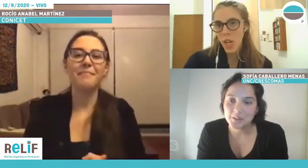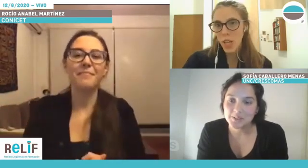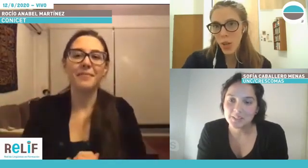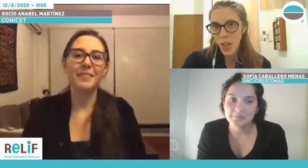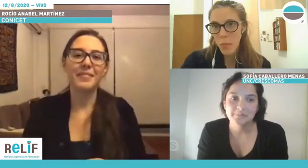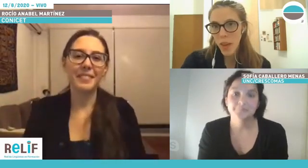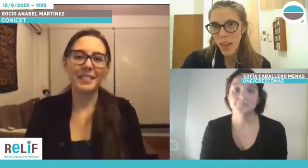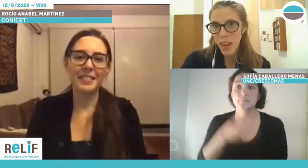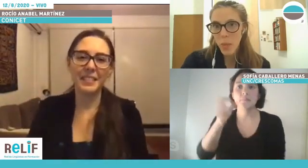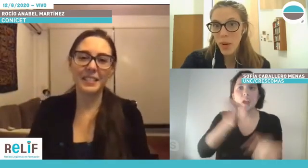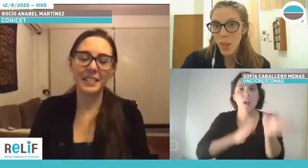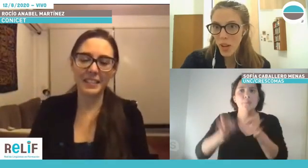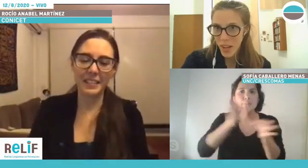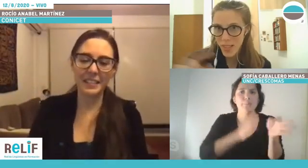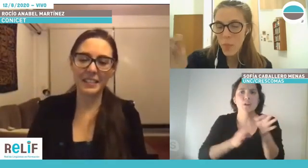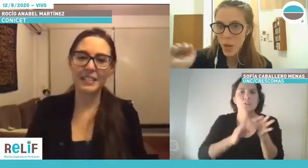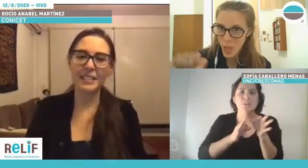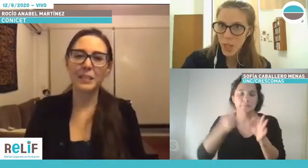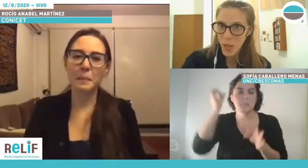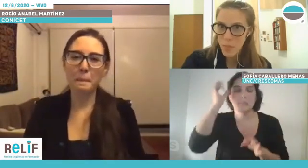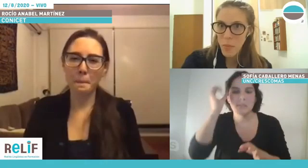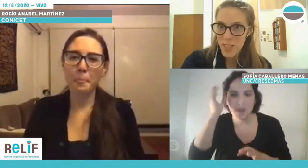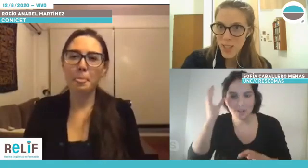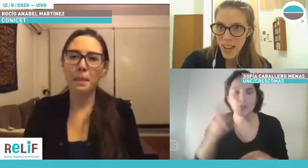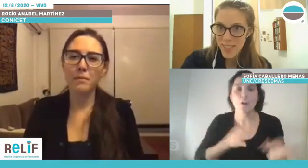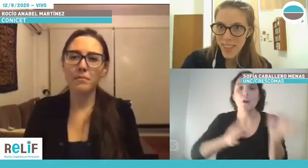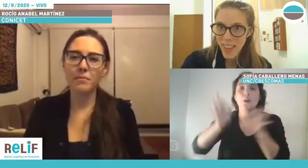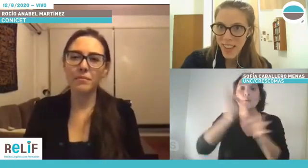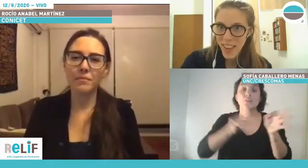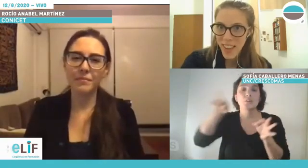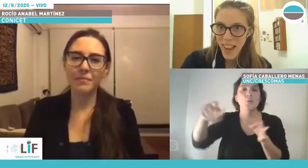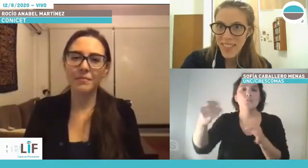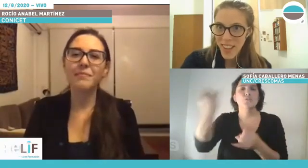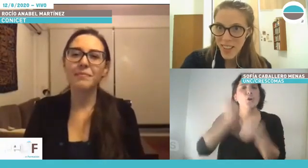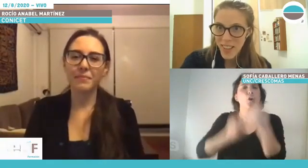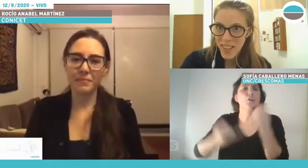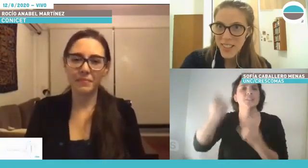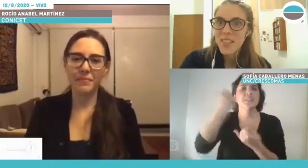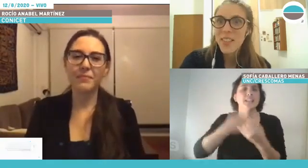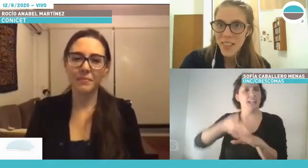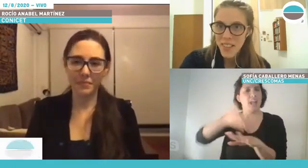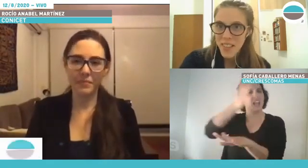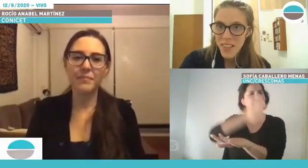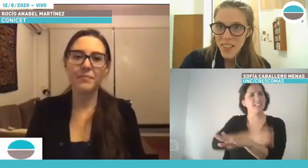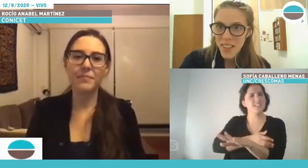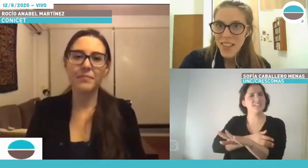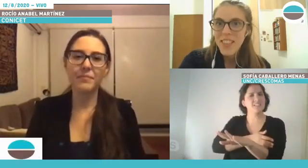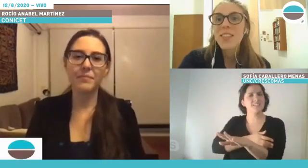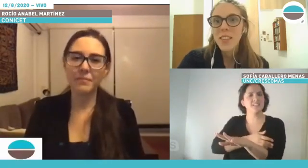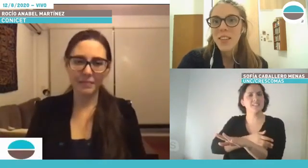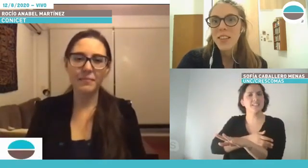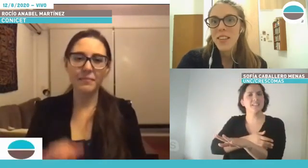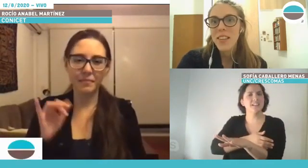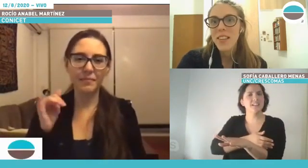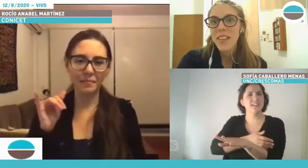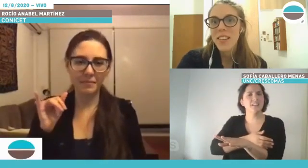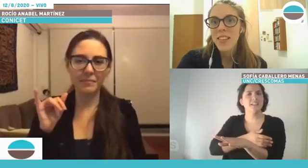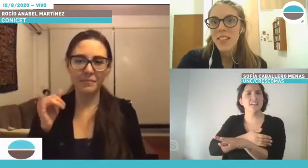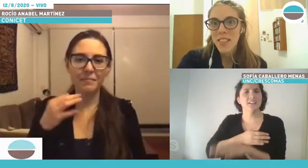del proyecto es el proyecto que me mencionaste antes, ¿no?